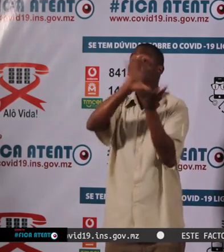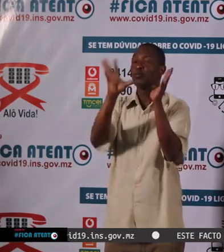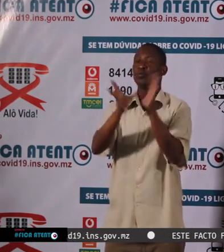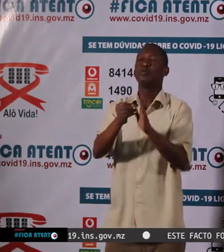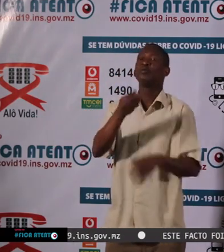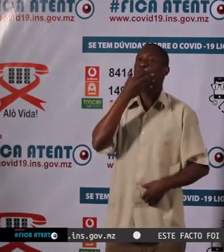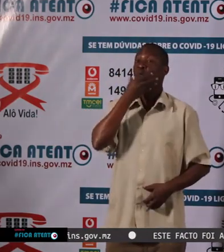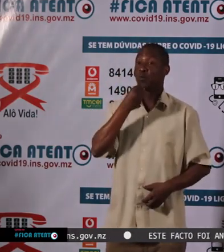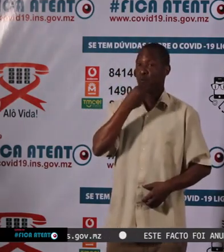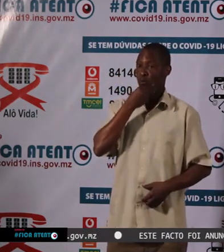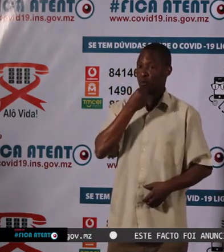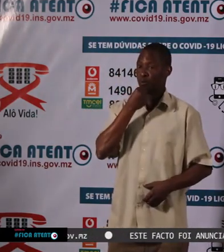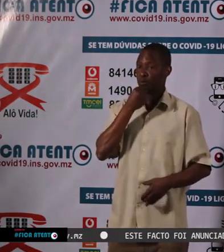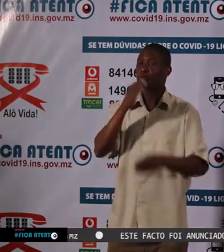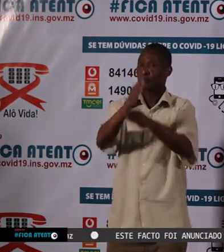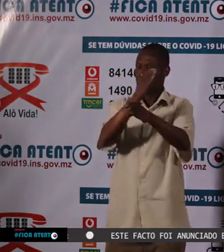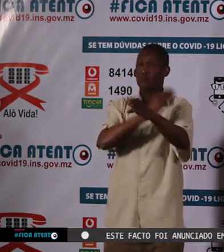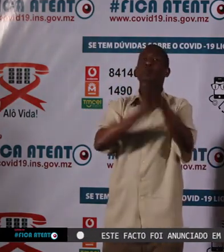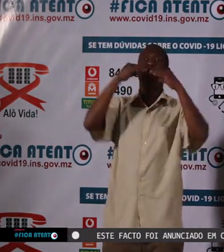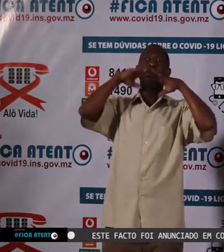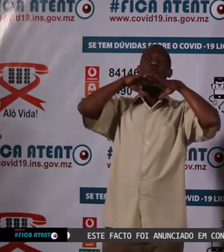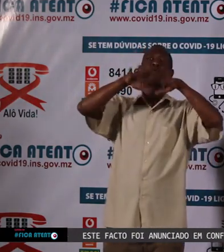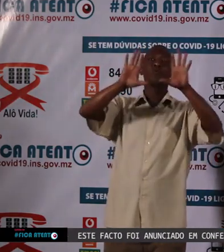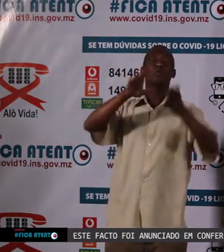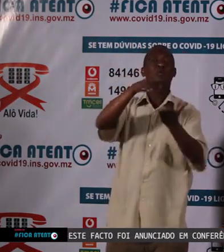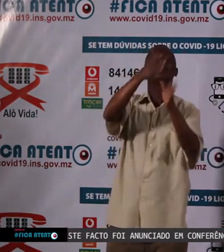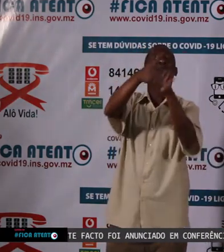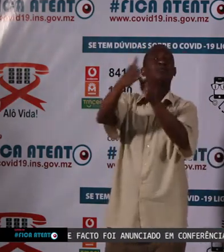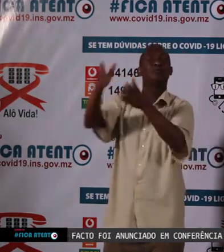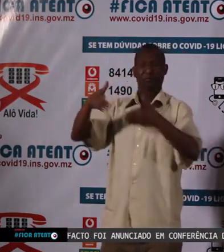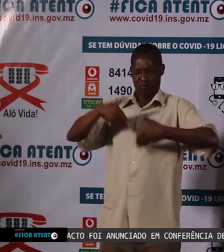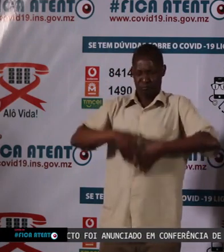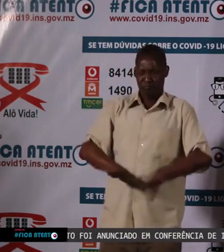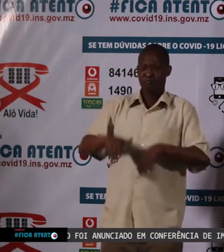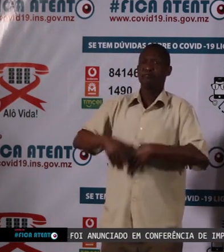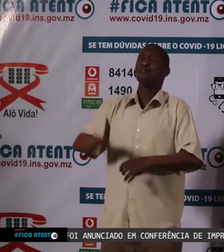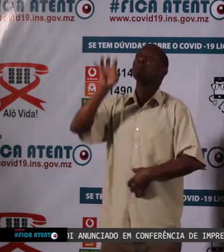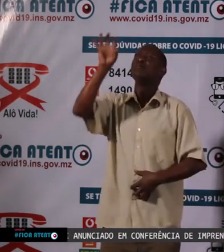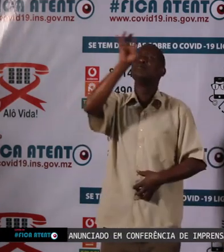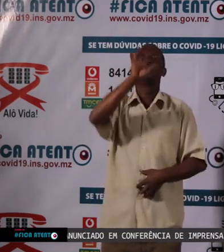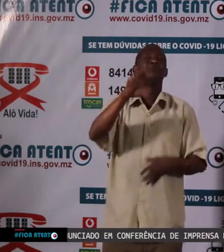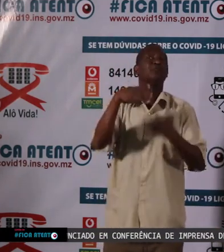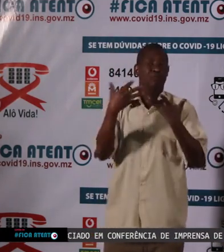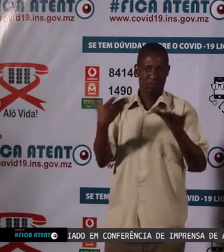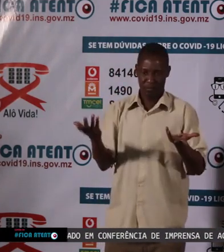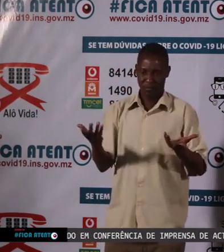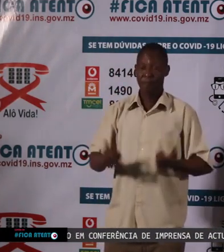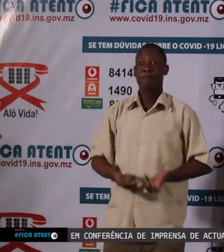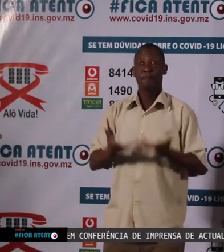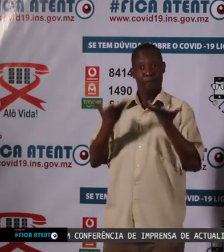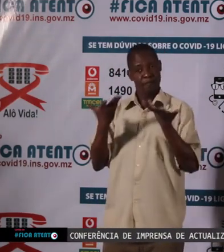nacionalidades dos indivíduos que aqui estamos a fazer referência. Assim,